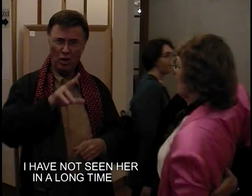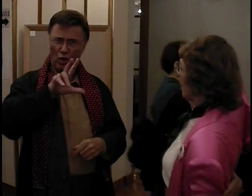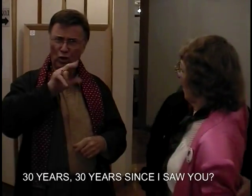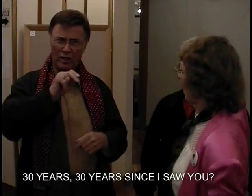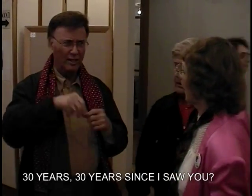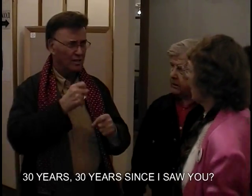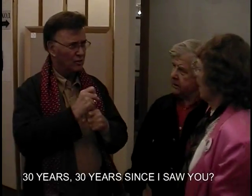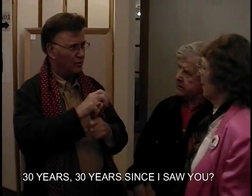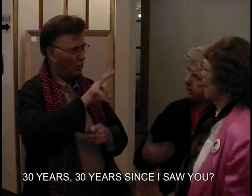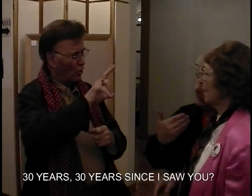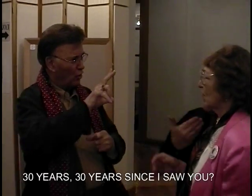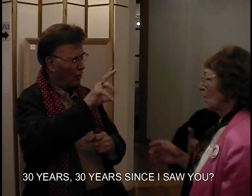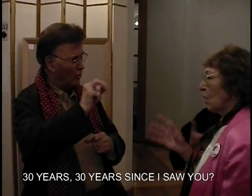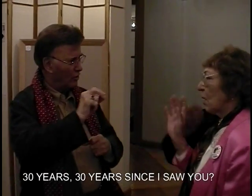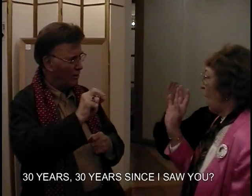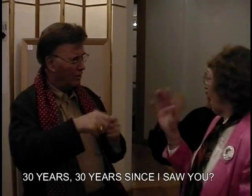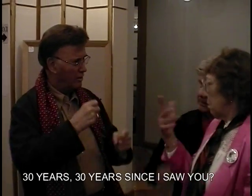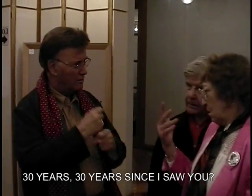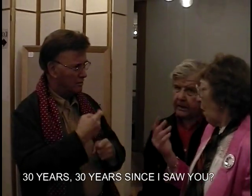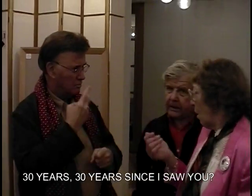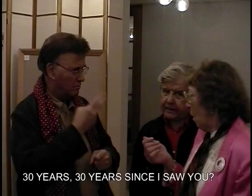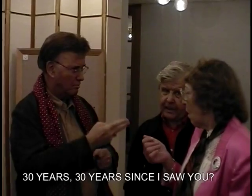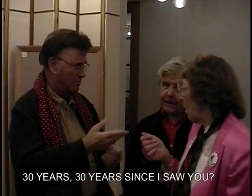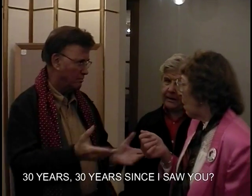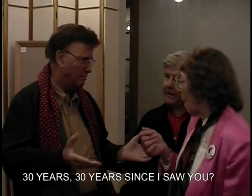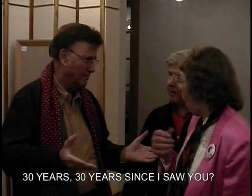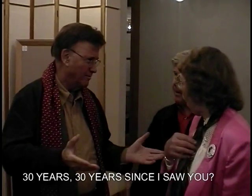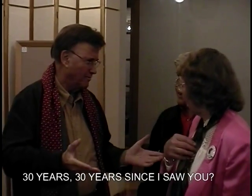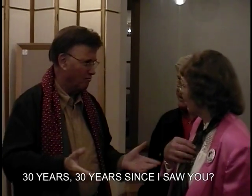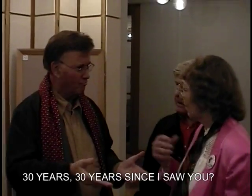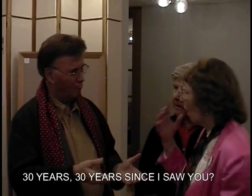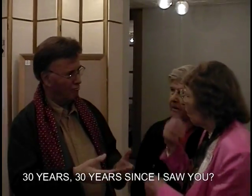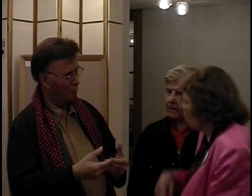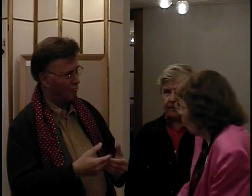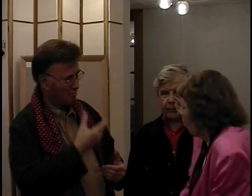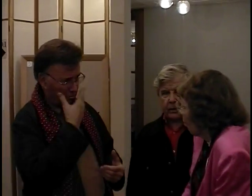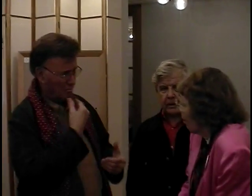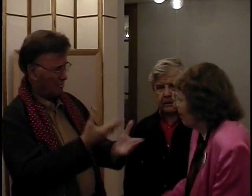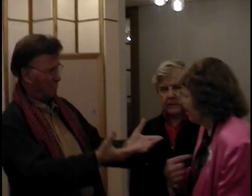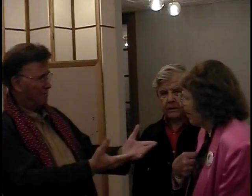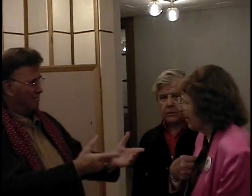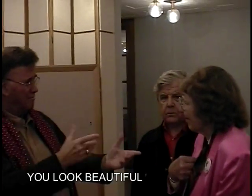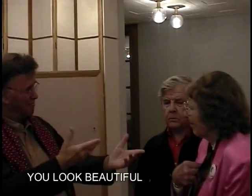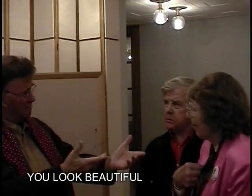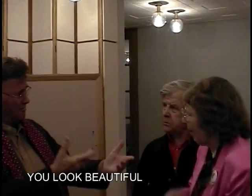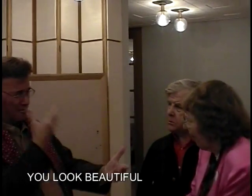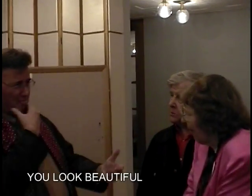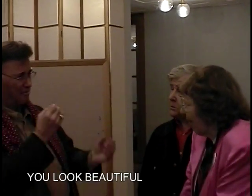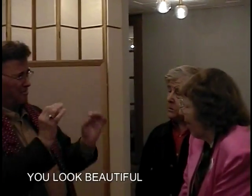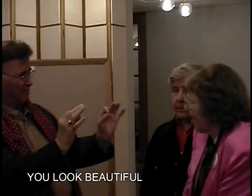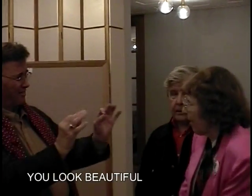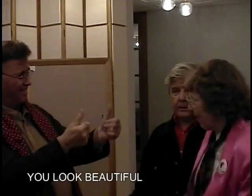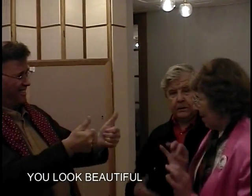Ты был всегда в душе со мною, а я страдала от